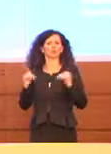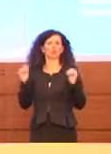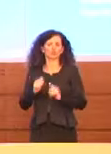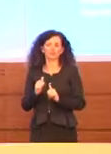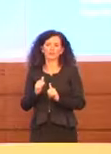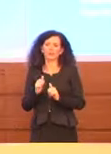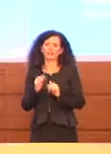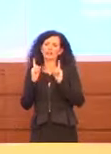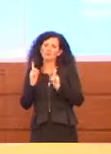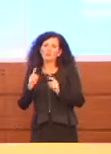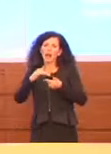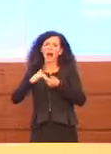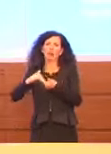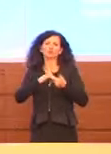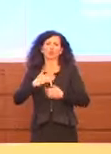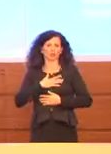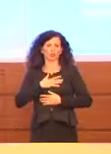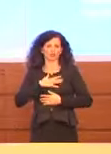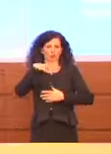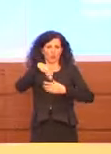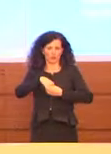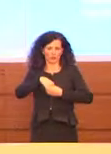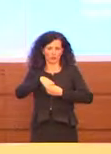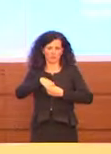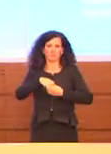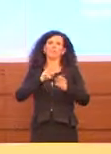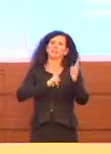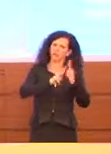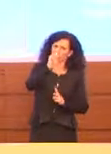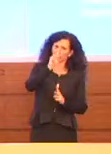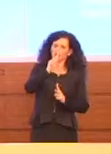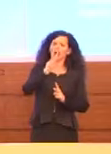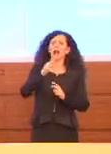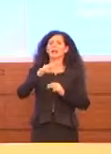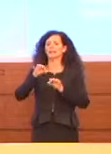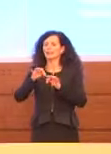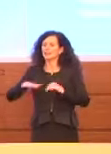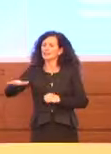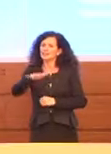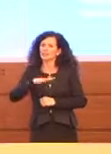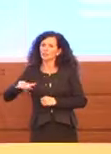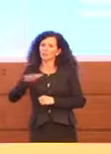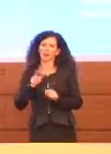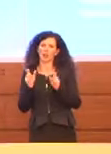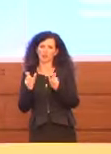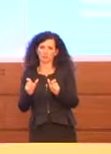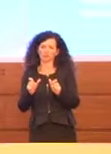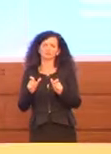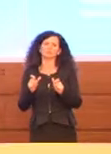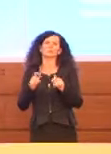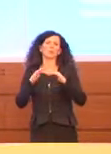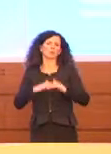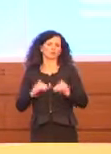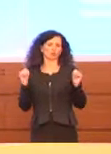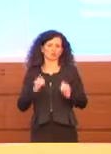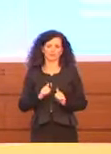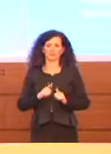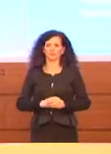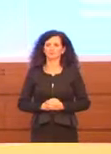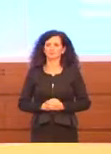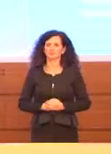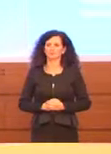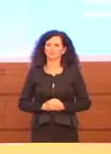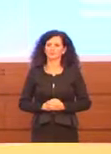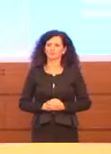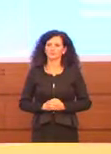associazioni nazionali e territoriali di protezione civile voglio